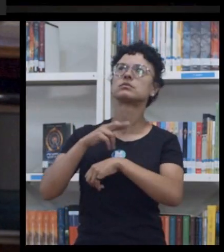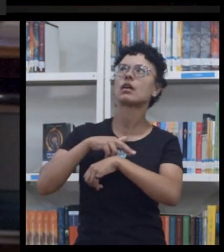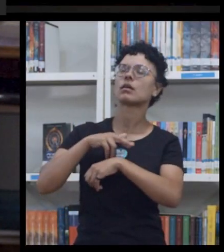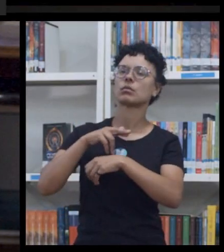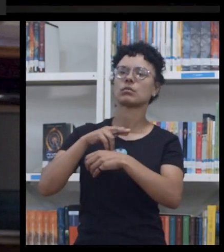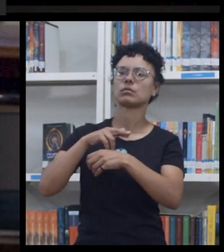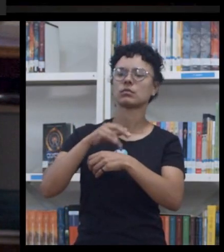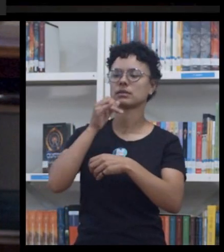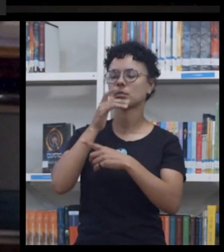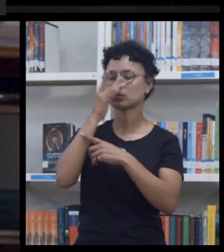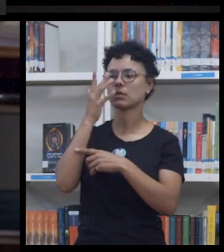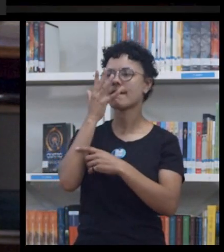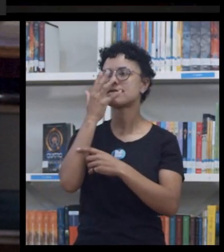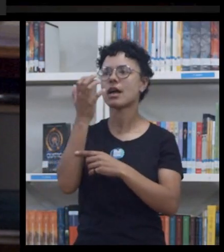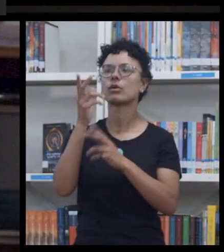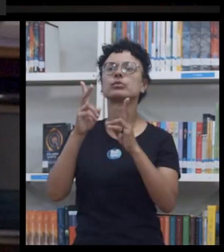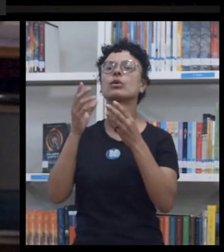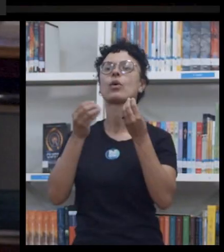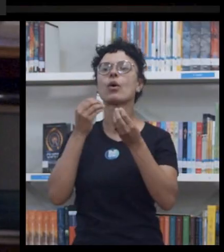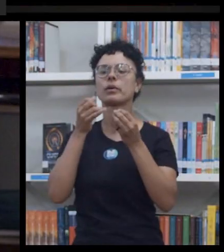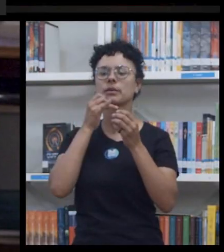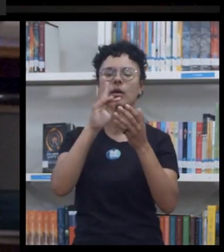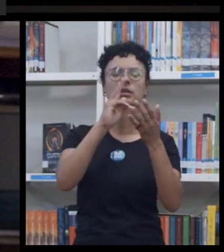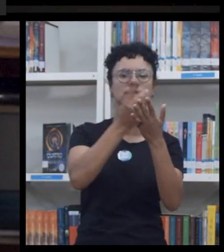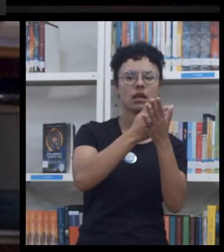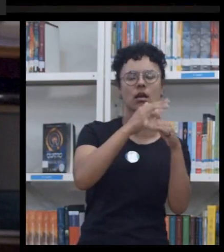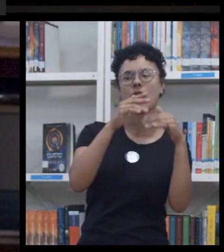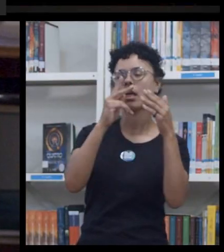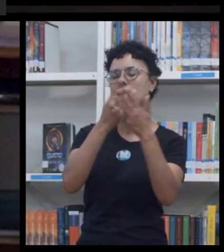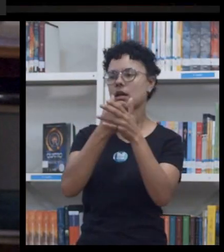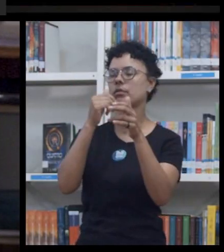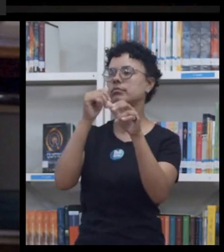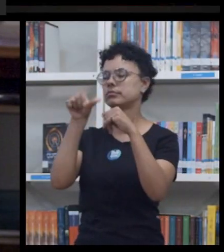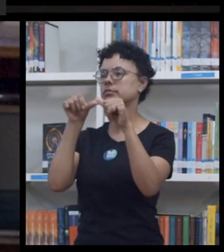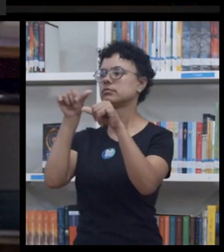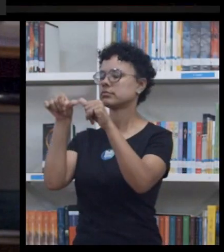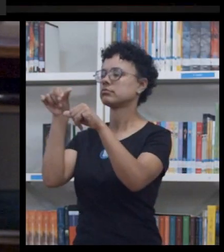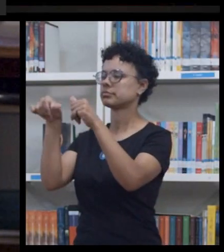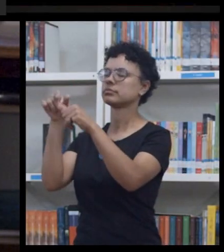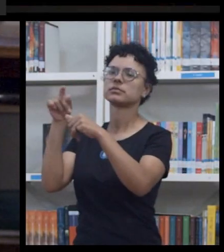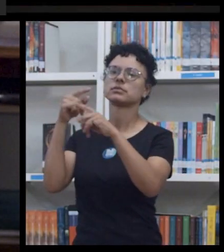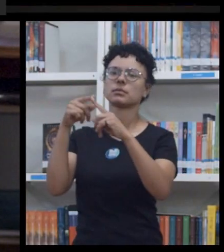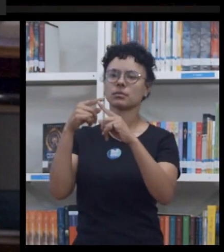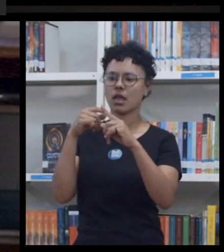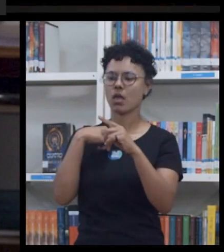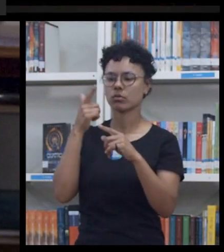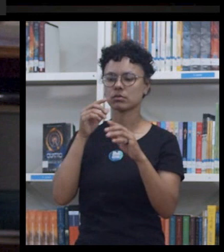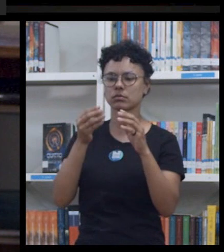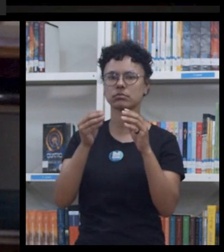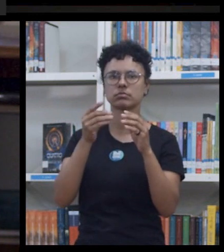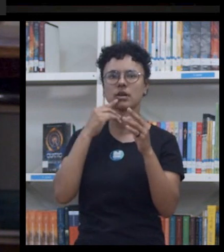o como manter o interesse. Então isso foi acontecendo, não sei o que, eu tive uma surpresa, nossa, não sei o que. Então é o que você